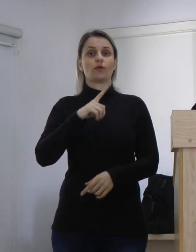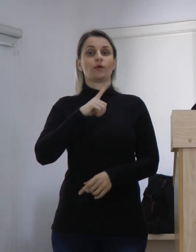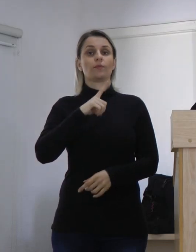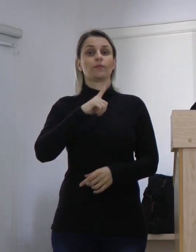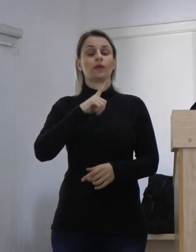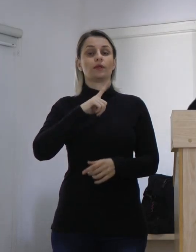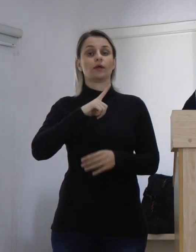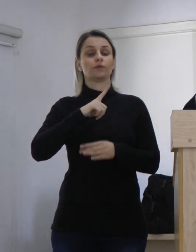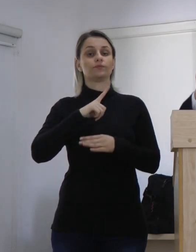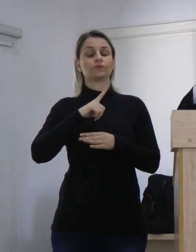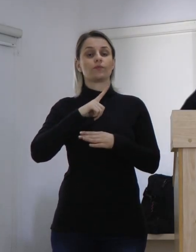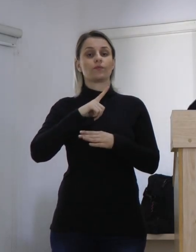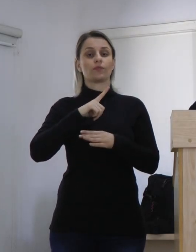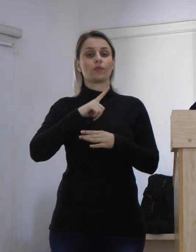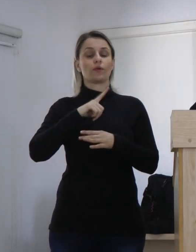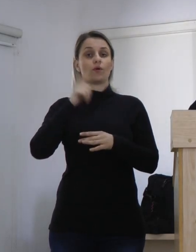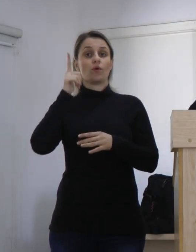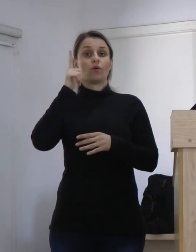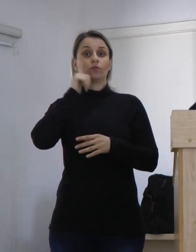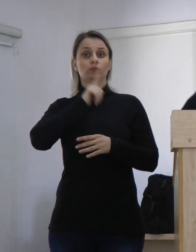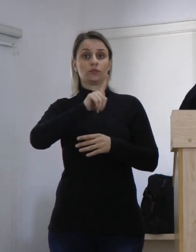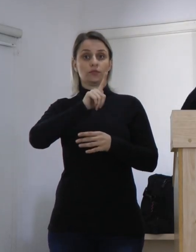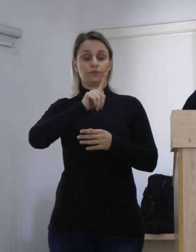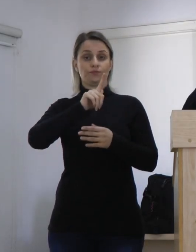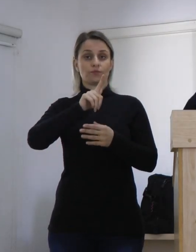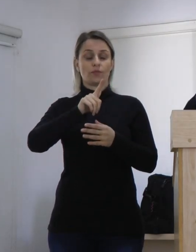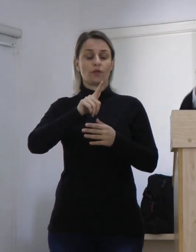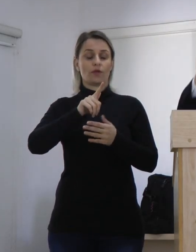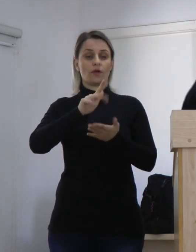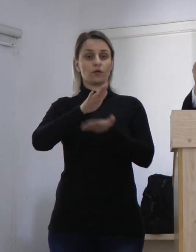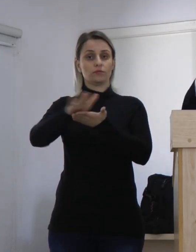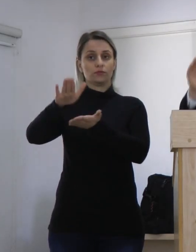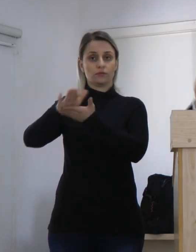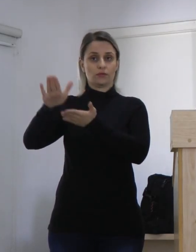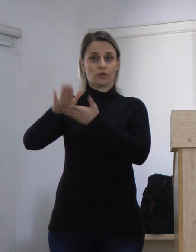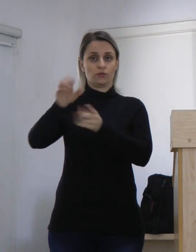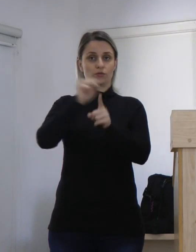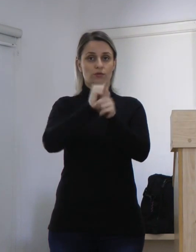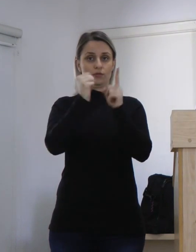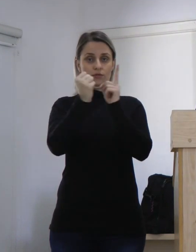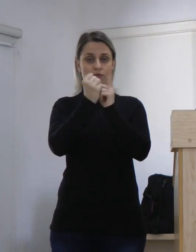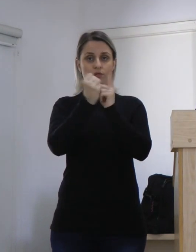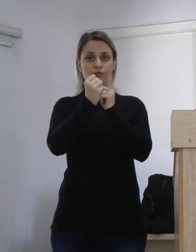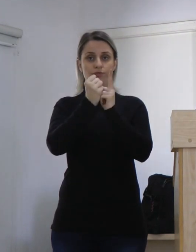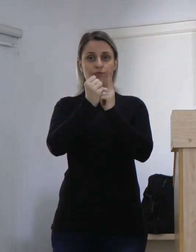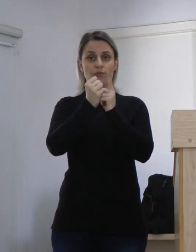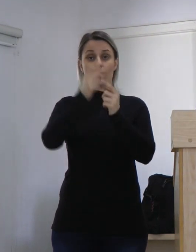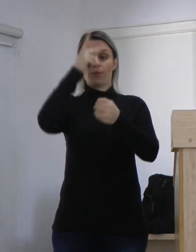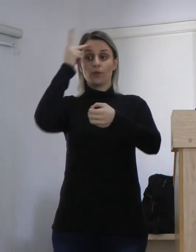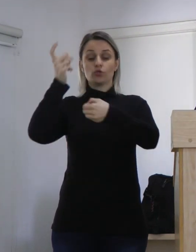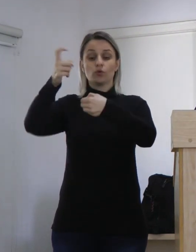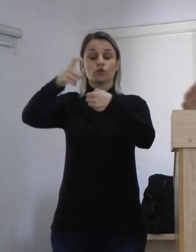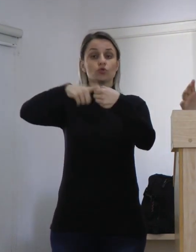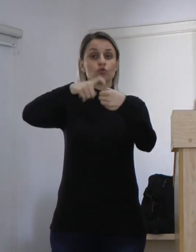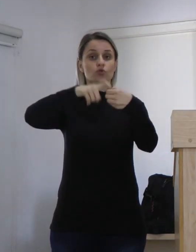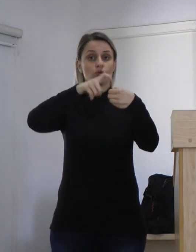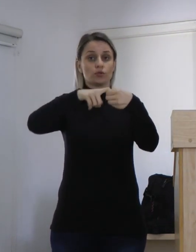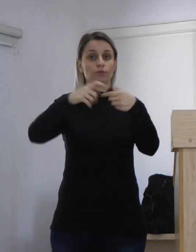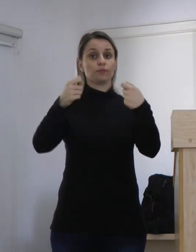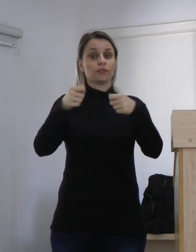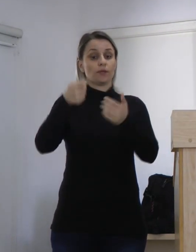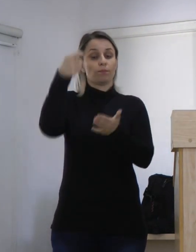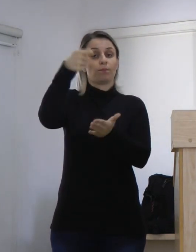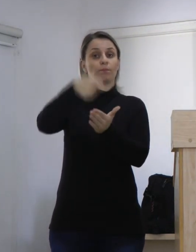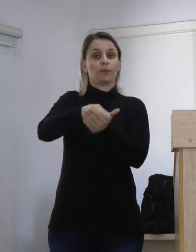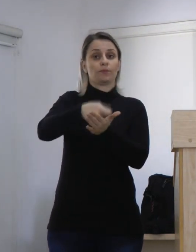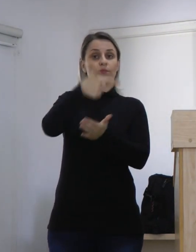sociedade, os sócios titulares pagarão uma cota anual de 24 francos. Pessoal, não sei quantos são 24